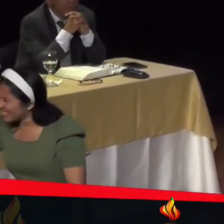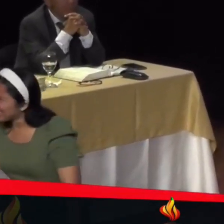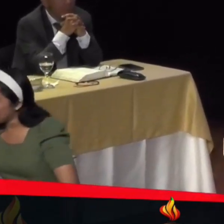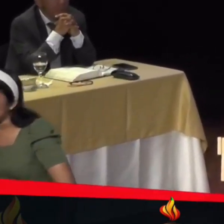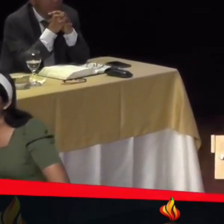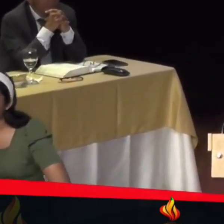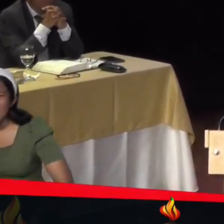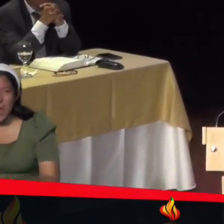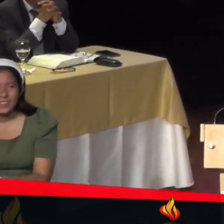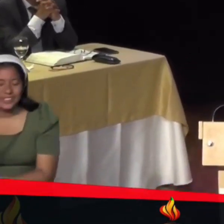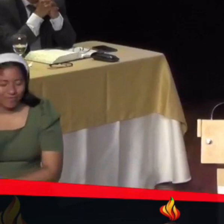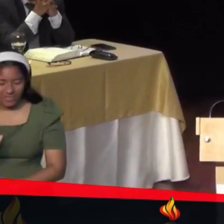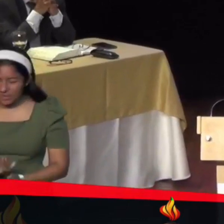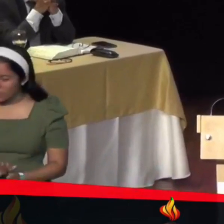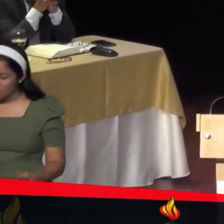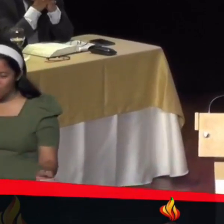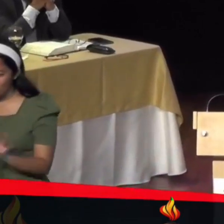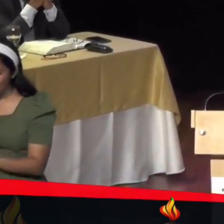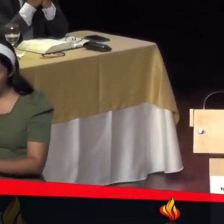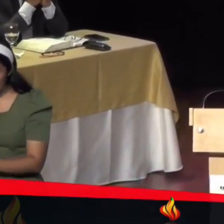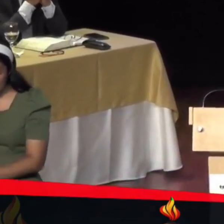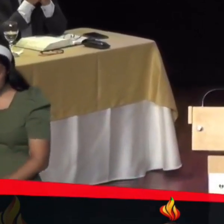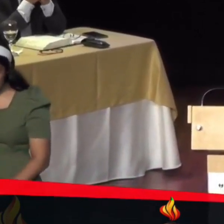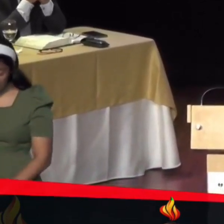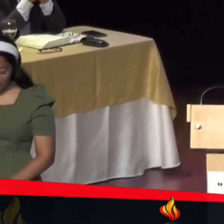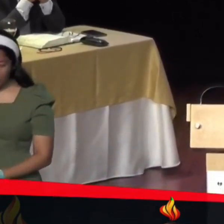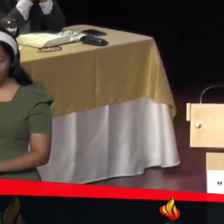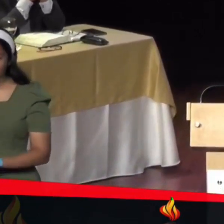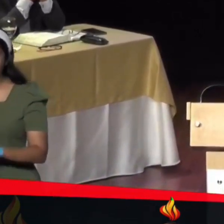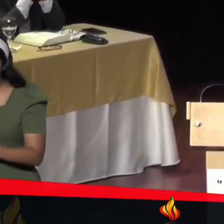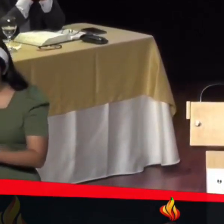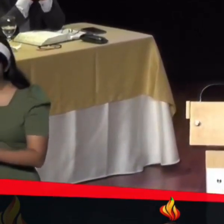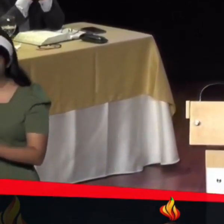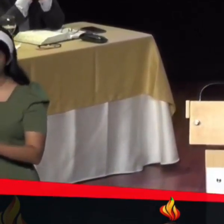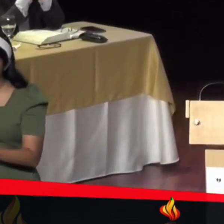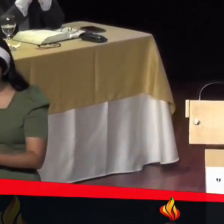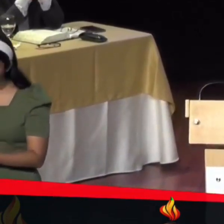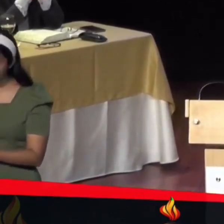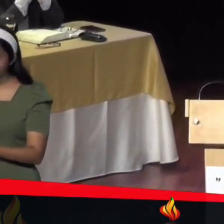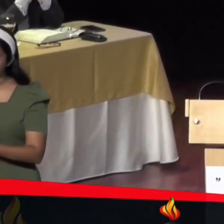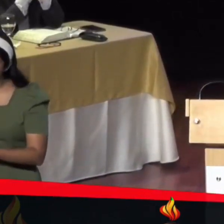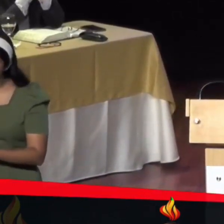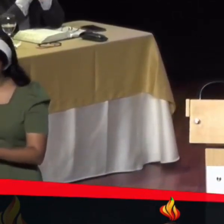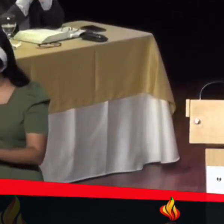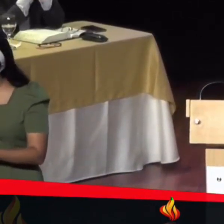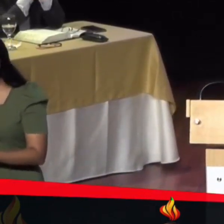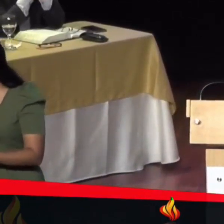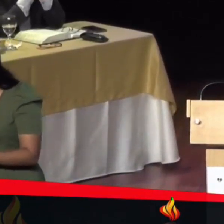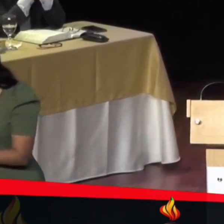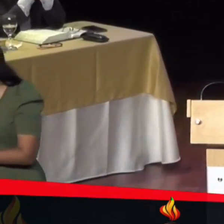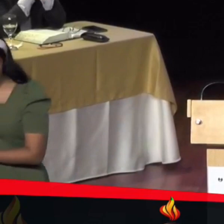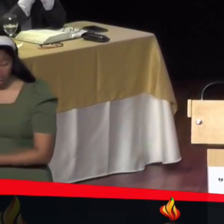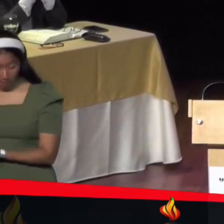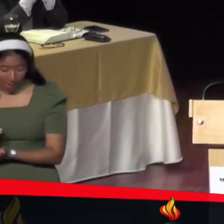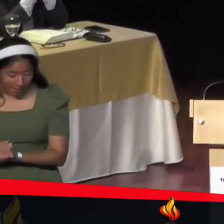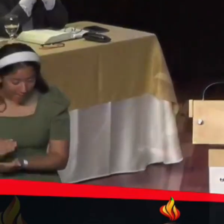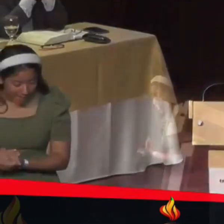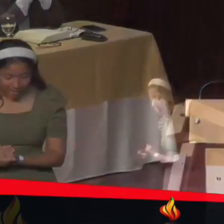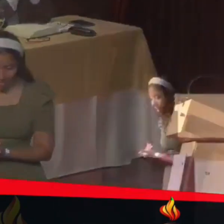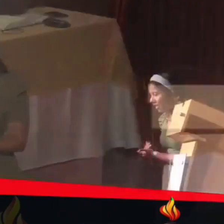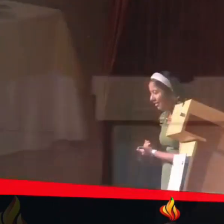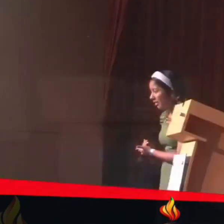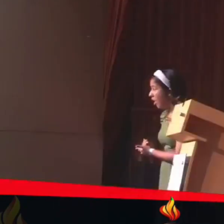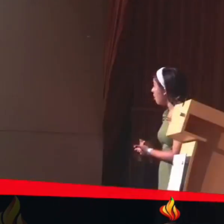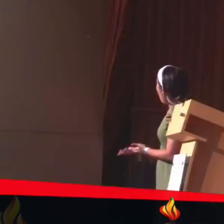de insistirte. Te insiste una y otra vez, y te insiste, y te insiste, y te insiste, y te insiste. Satanás dice, pero tú otra vez le